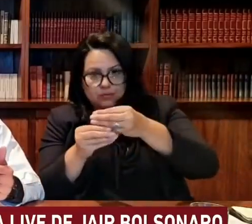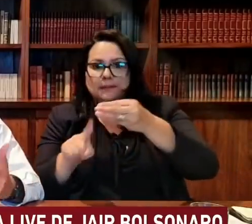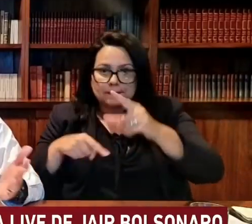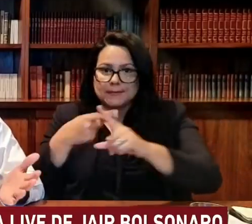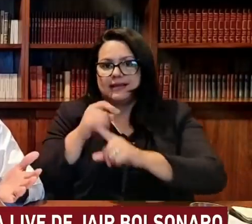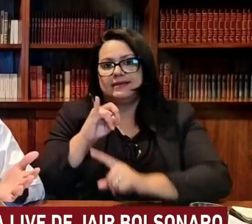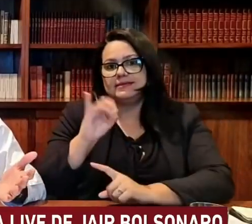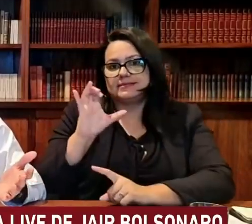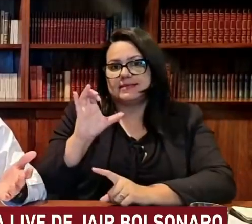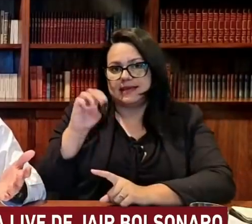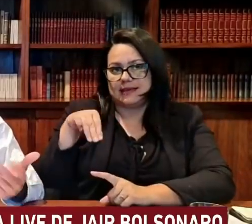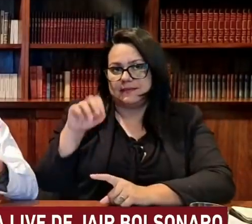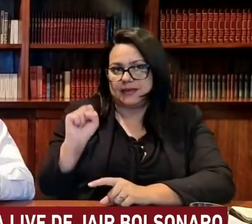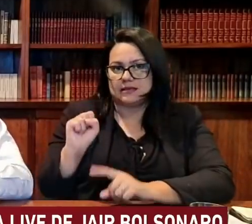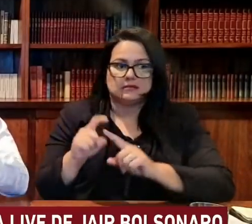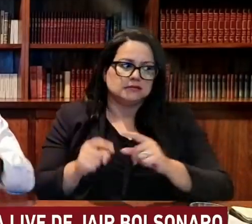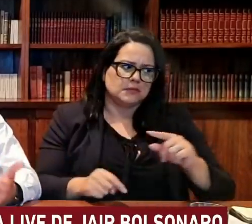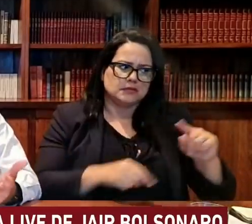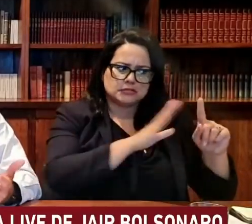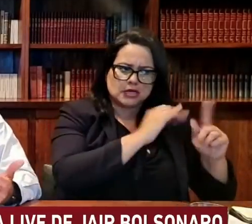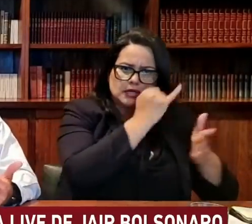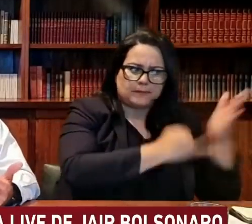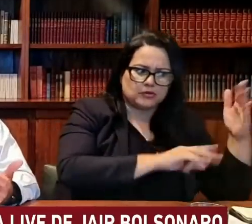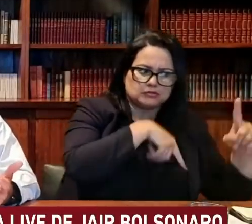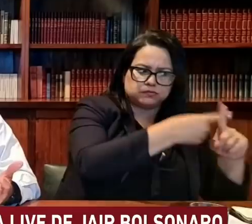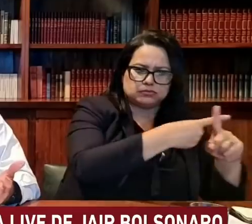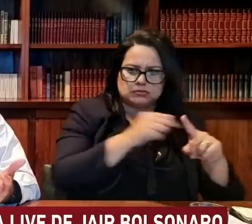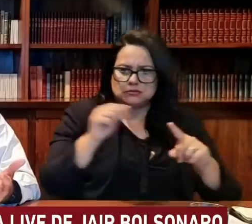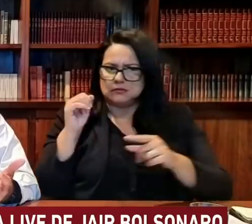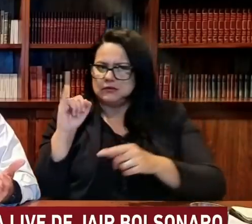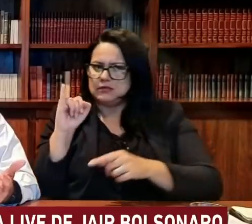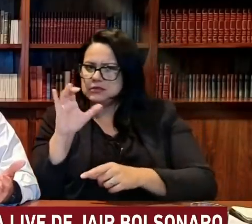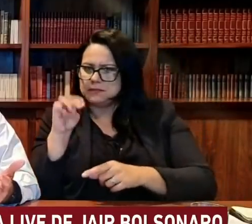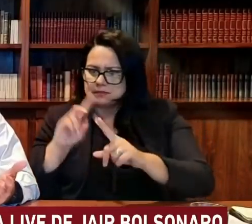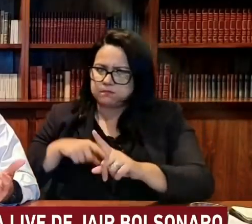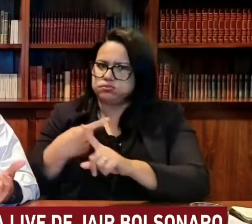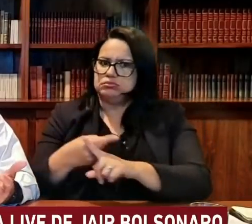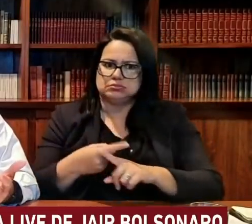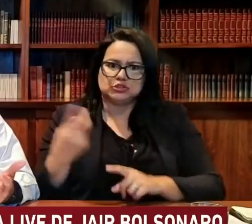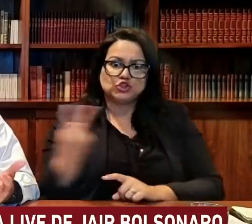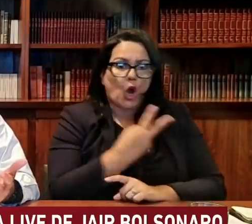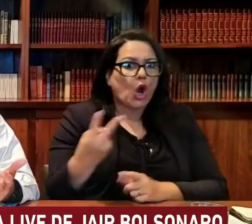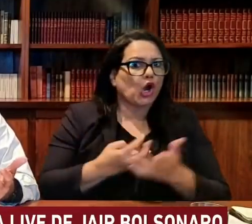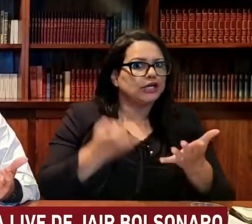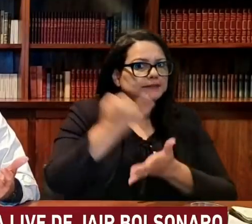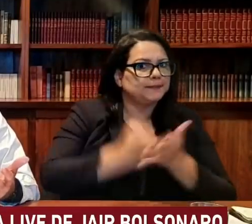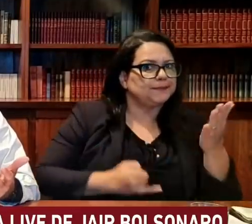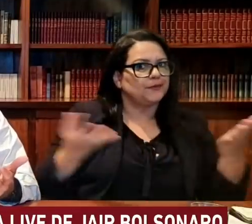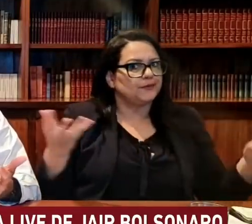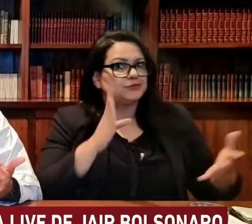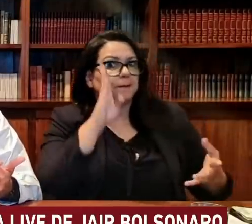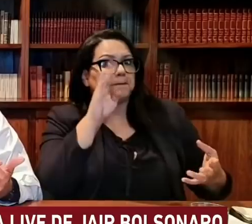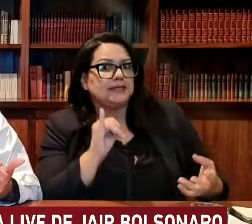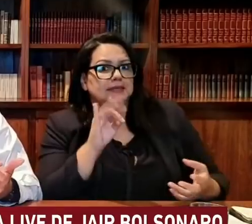bitributação, até em cima do próprio ICMS. Quando o álcool vem cobrado ICMS para